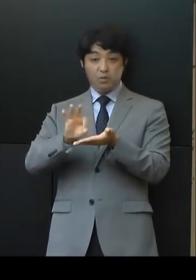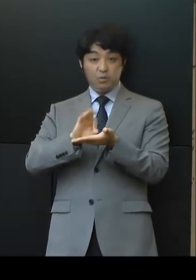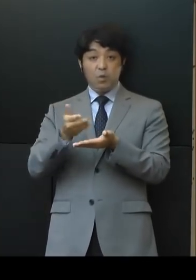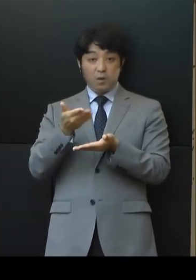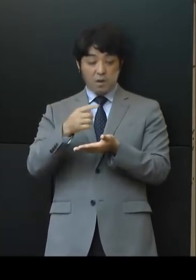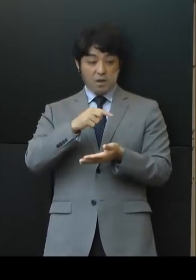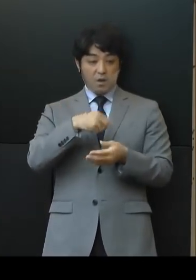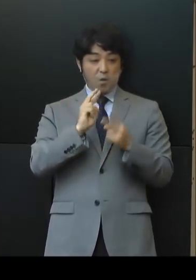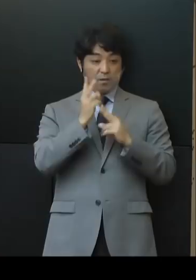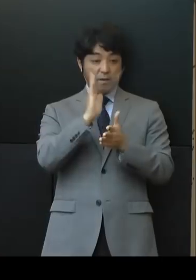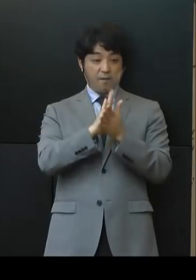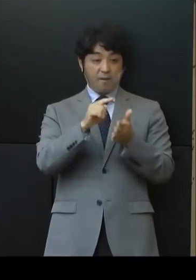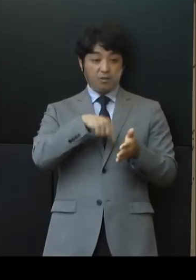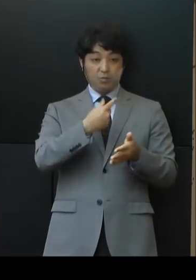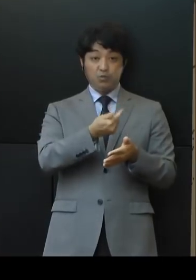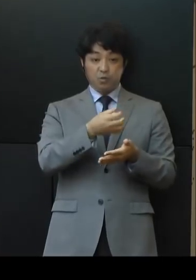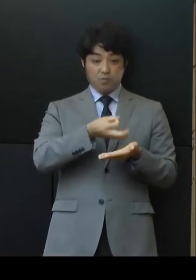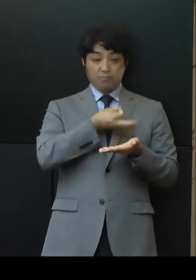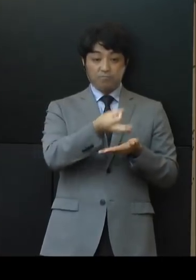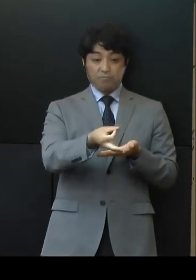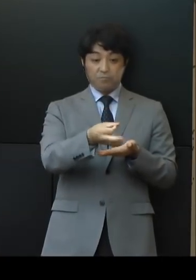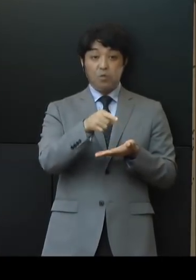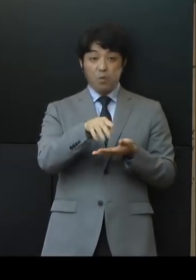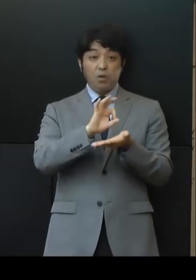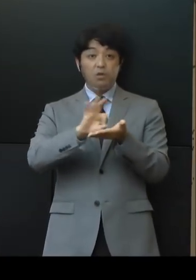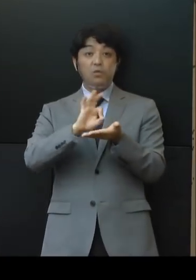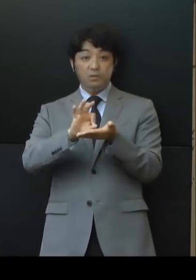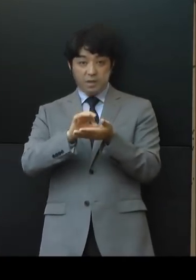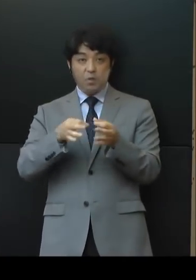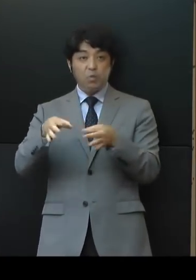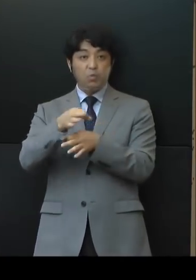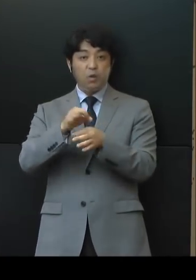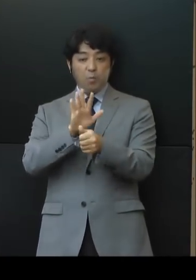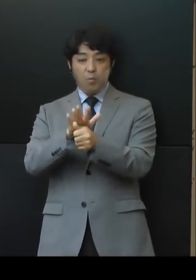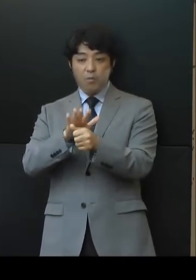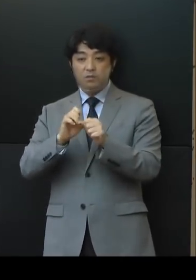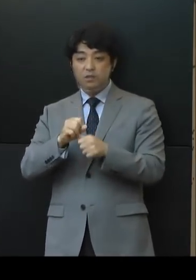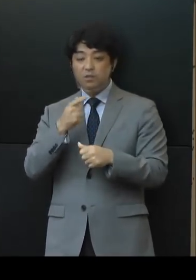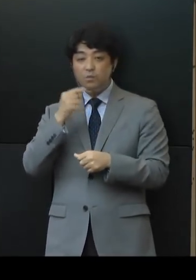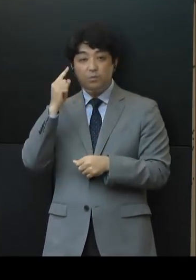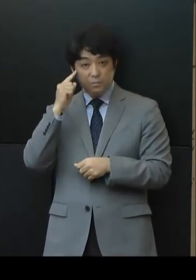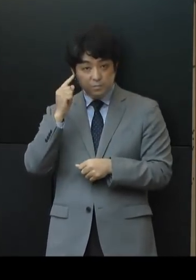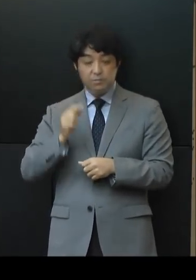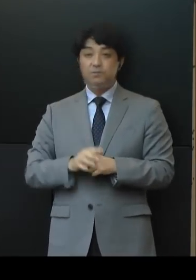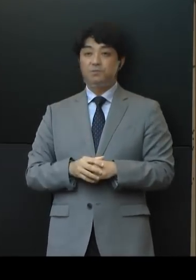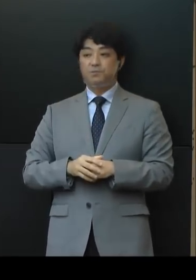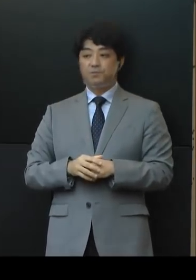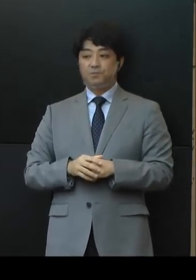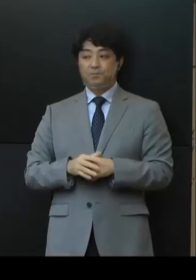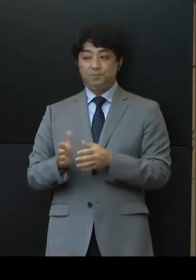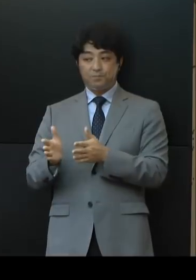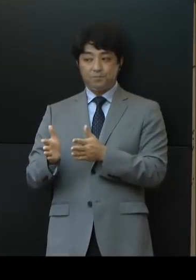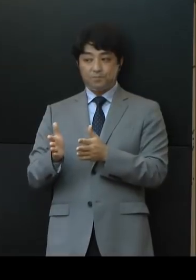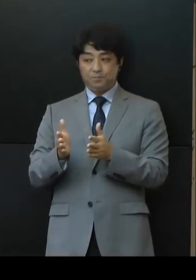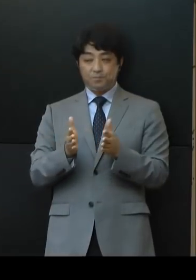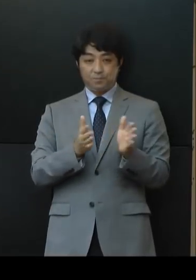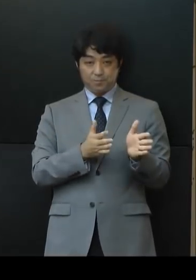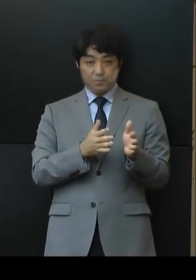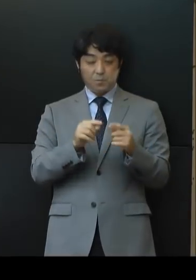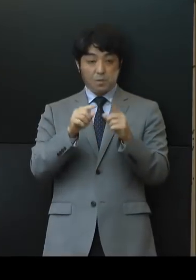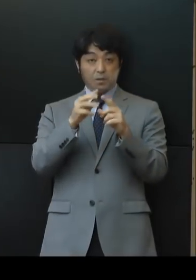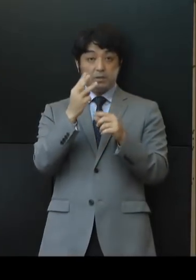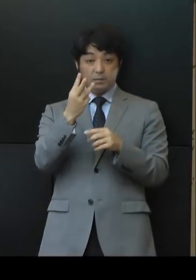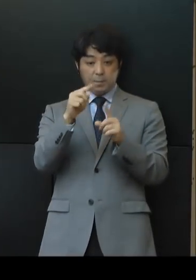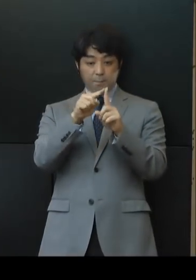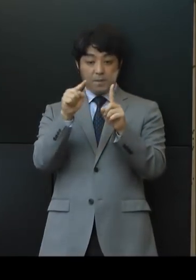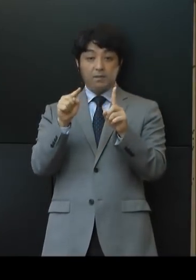独自の支援策についても引き続き検討していきたいというふうに考えております。別紙の方3ページからちょっと